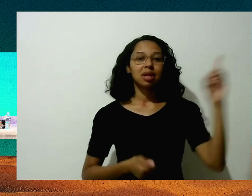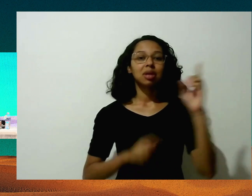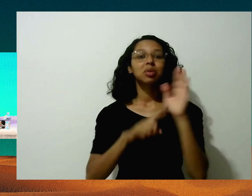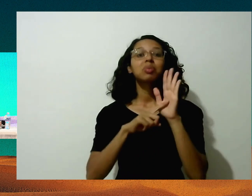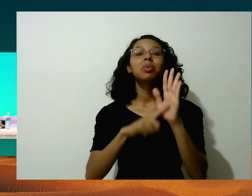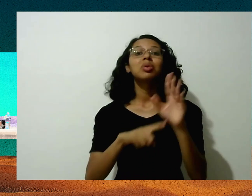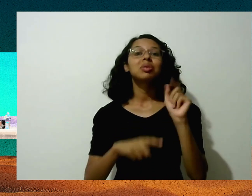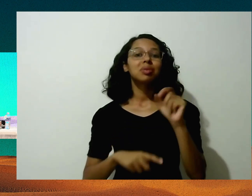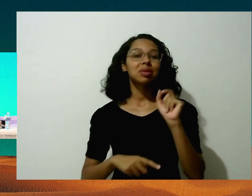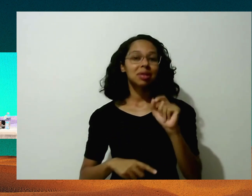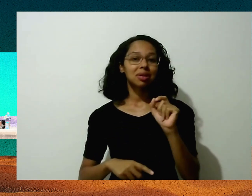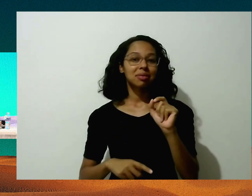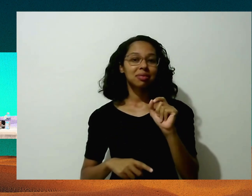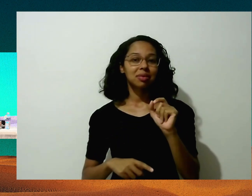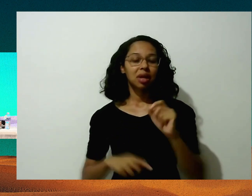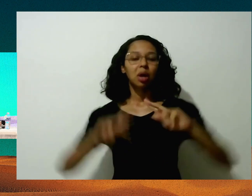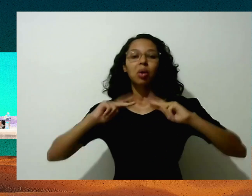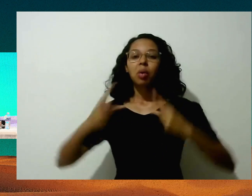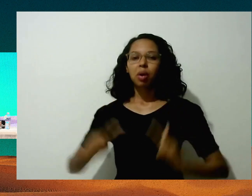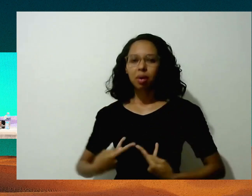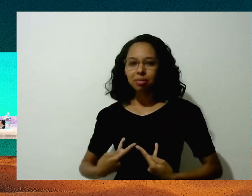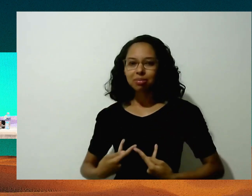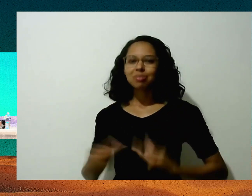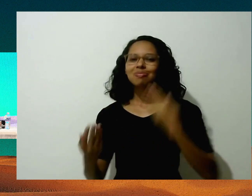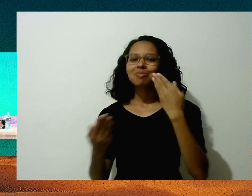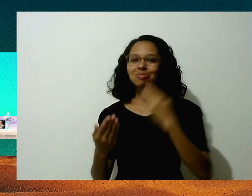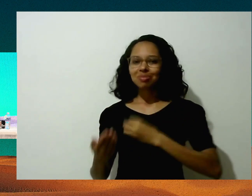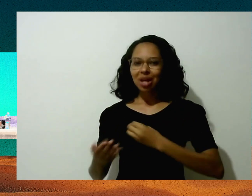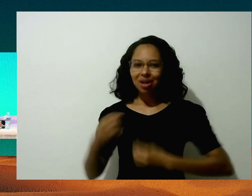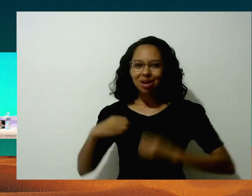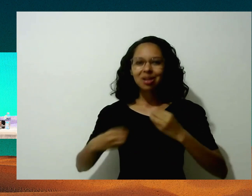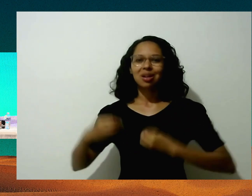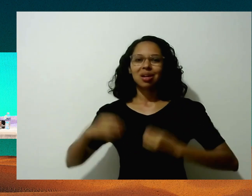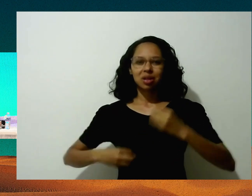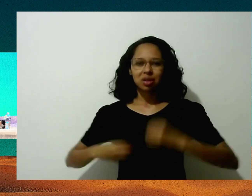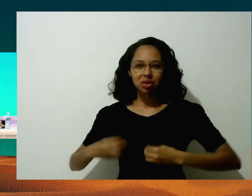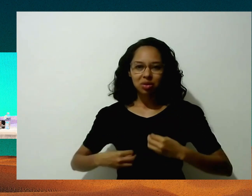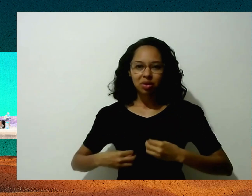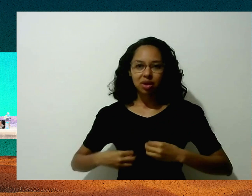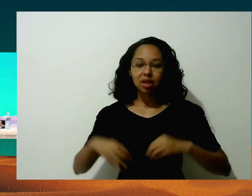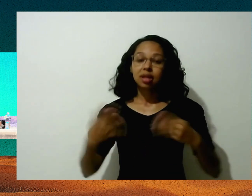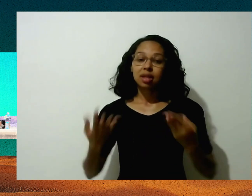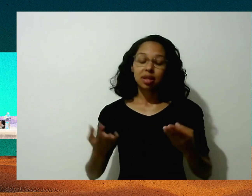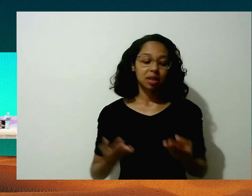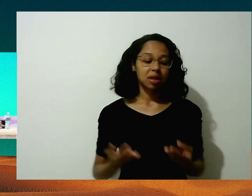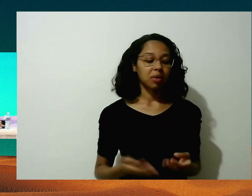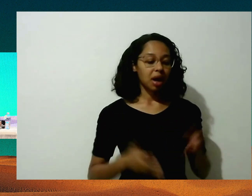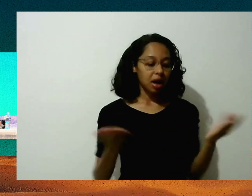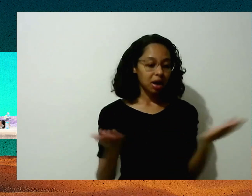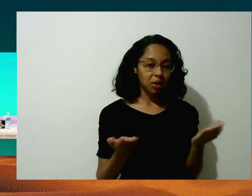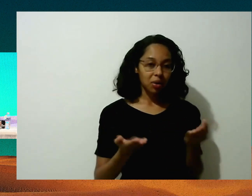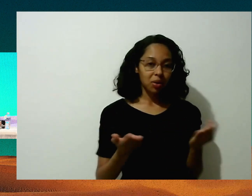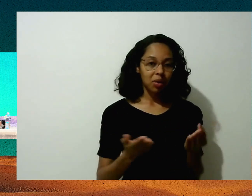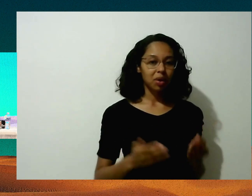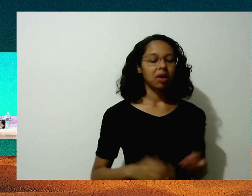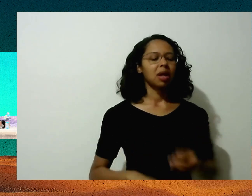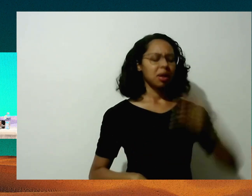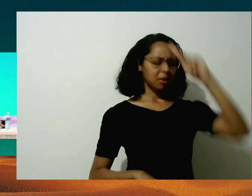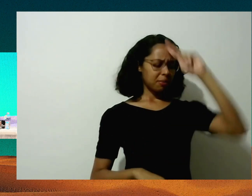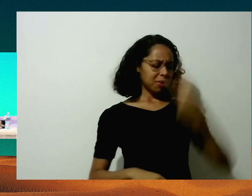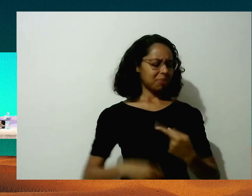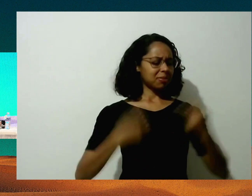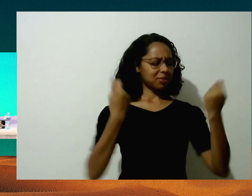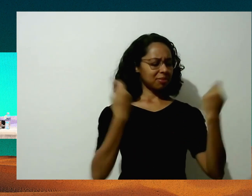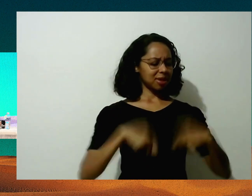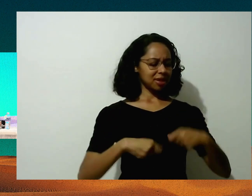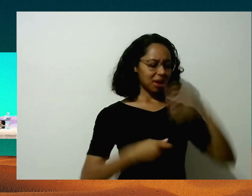homem, o homem passa a confiar na sua própria capacidade. God is trying to show us that after man's fall, man